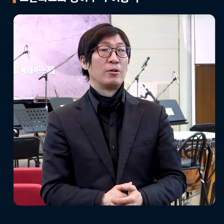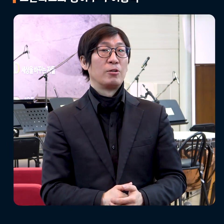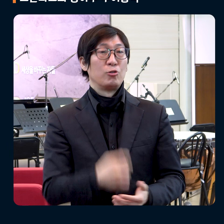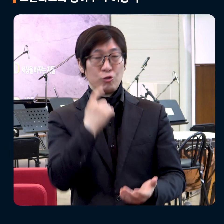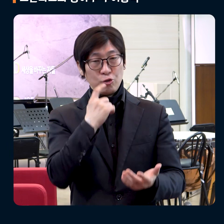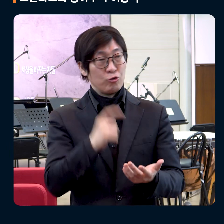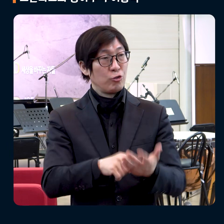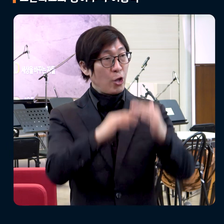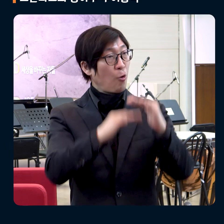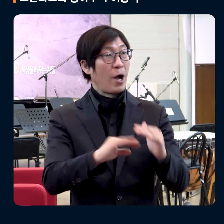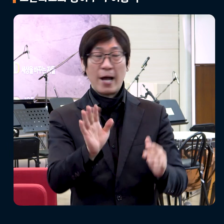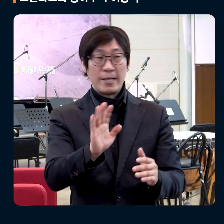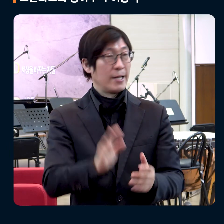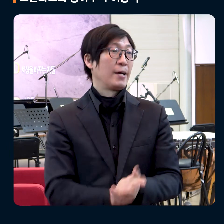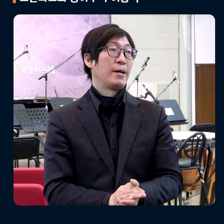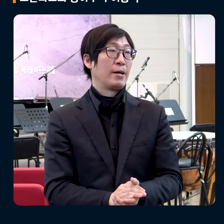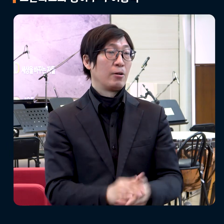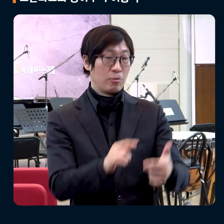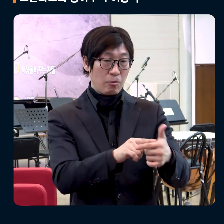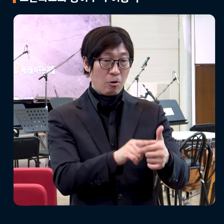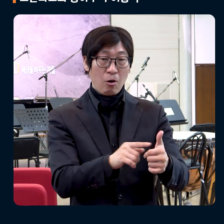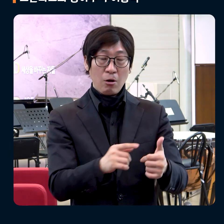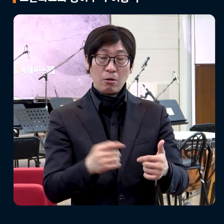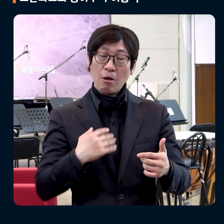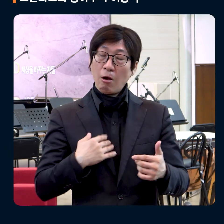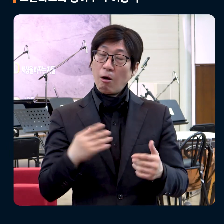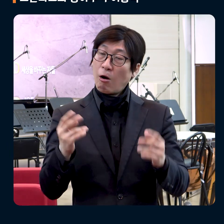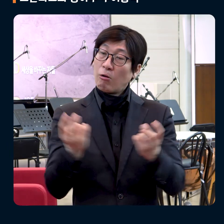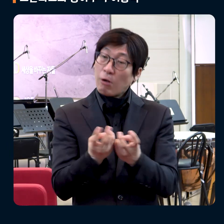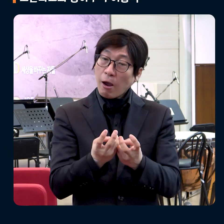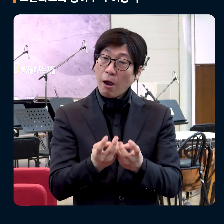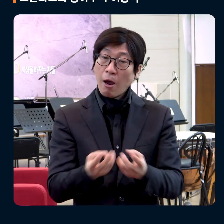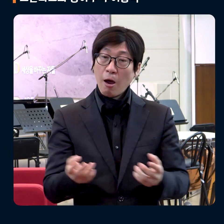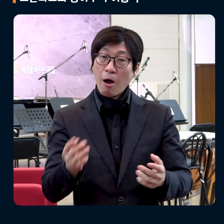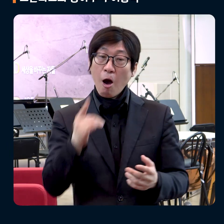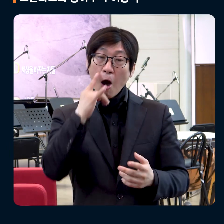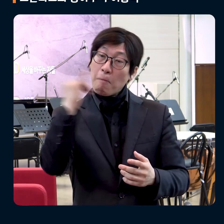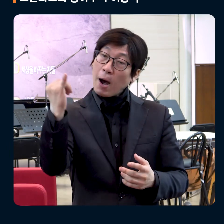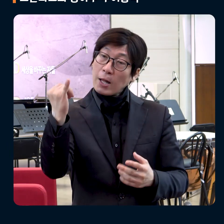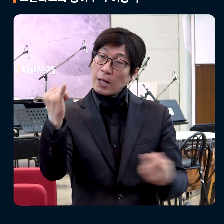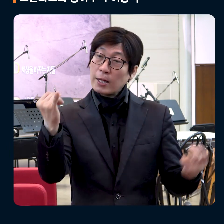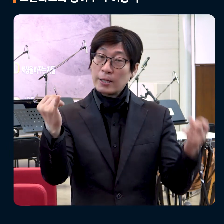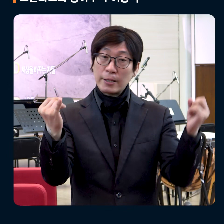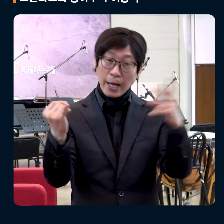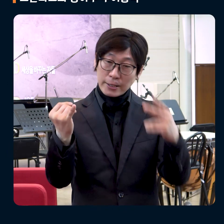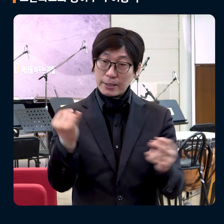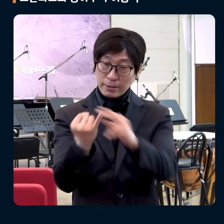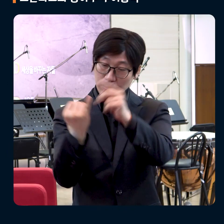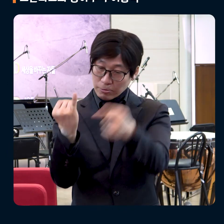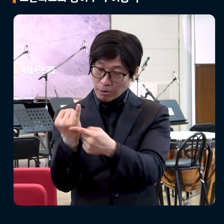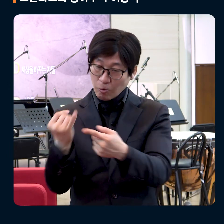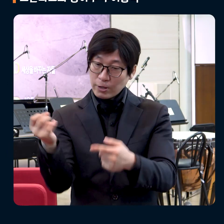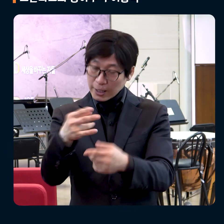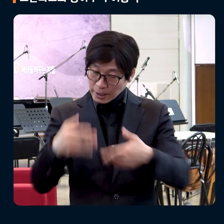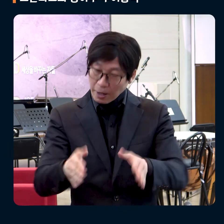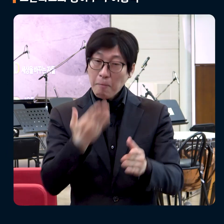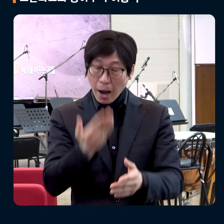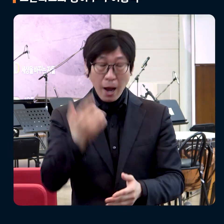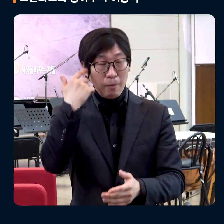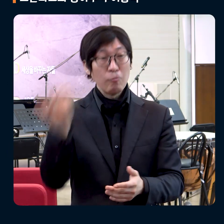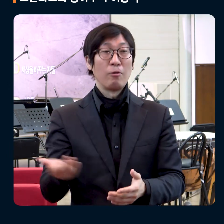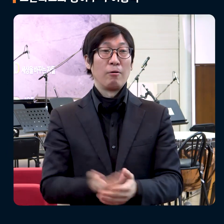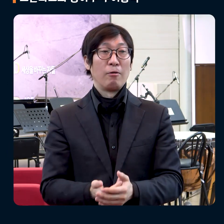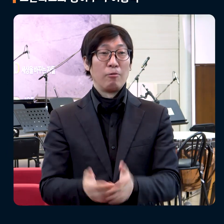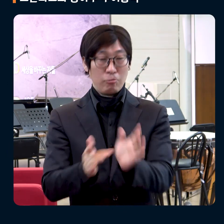주제가 아닙니다. 니고데모가 어떻게 나이 들어서 다시 엄마에게 들어갔다 나올 수 있겠습니까? 이렇게 물어봤습니다. 그랬더니